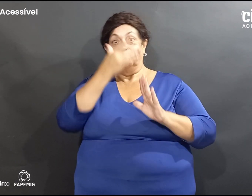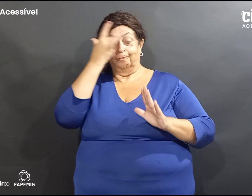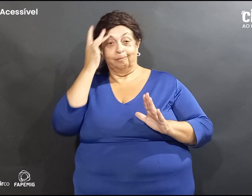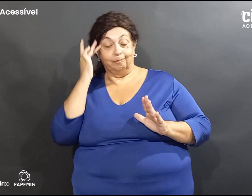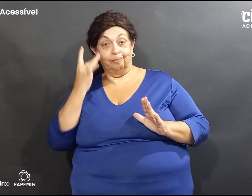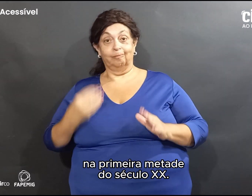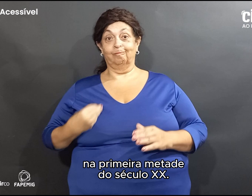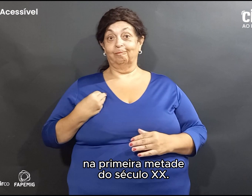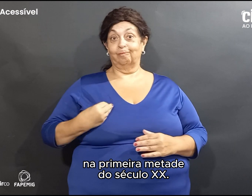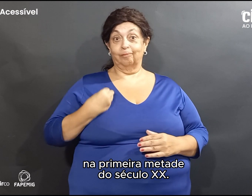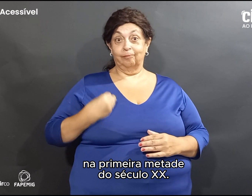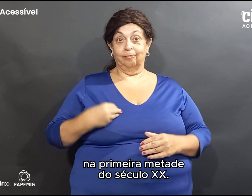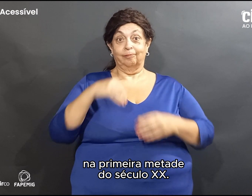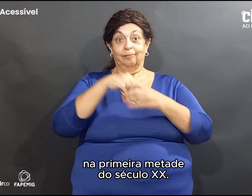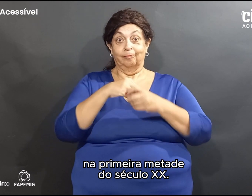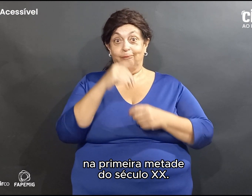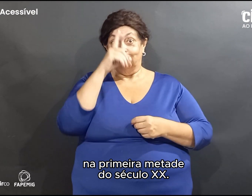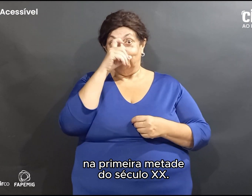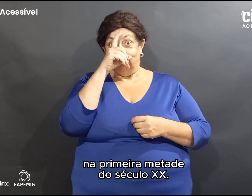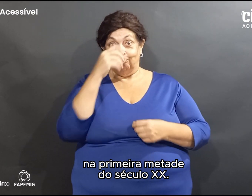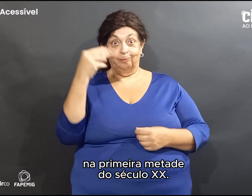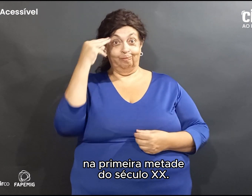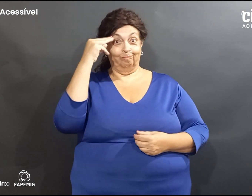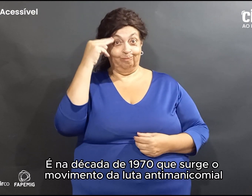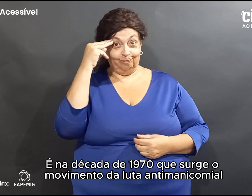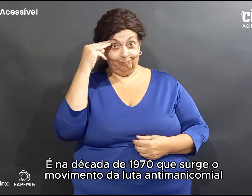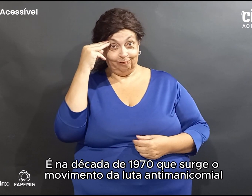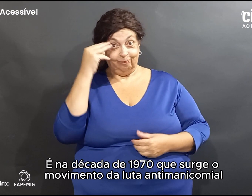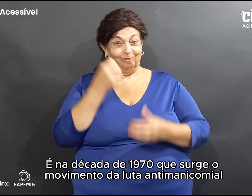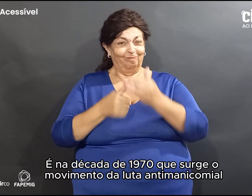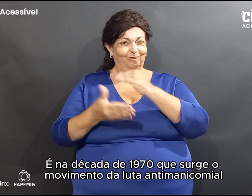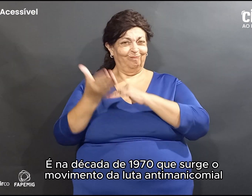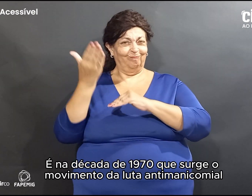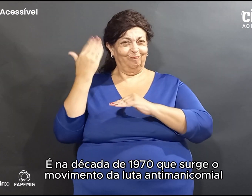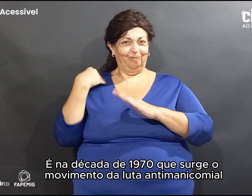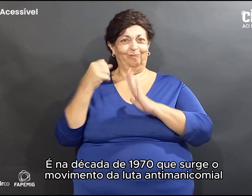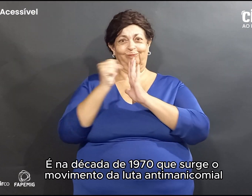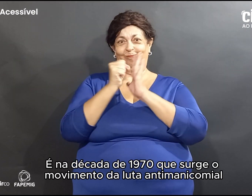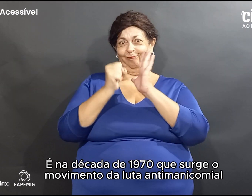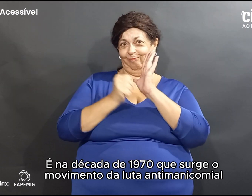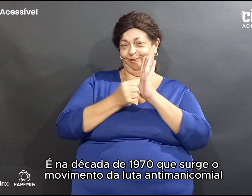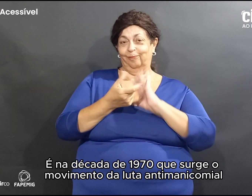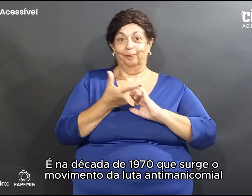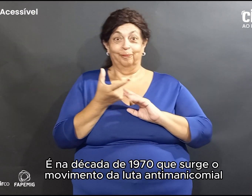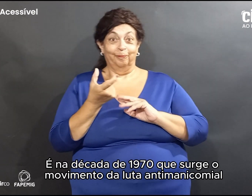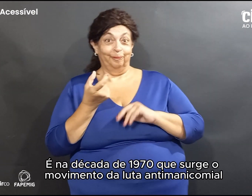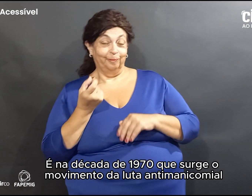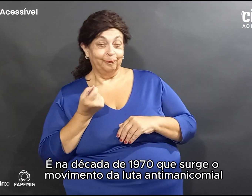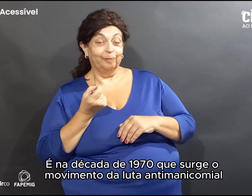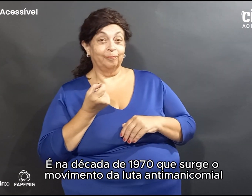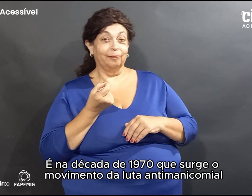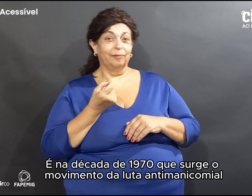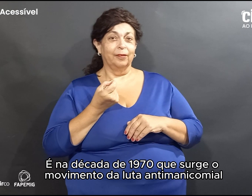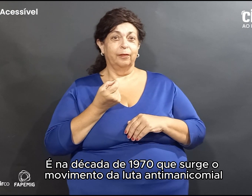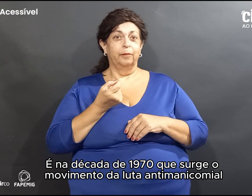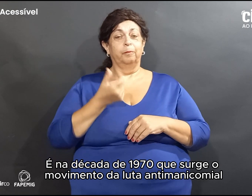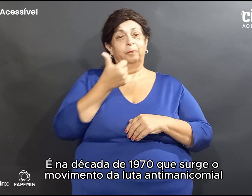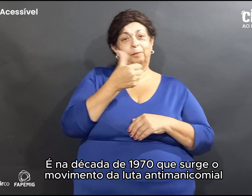brasileiros na primeira metade do século XX. É na década de 70 que surge o movimento da luta